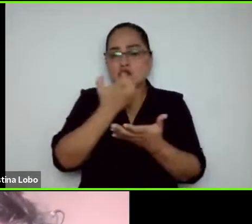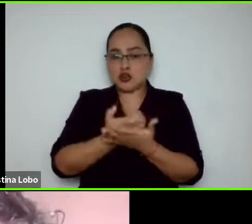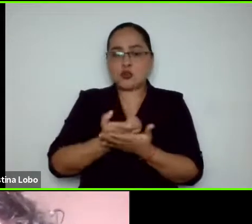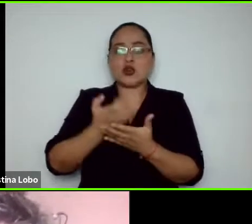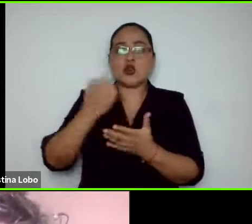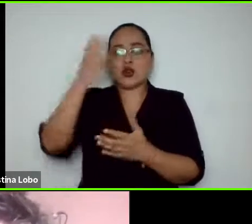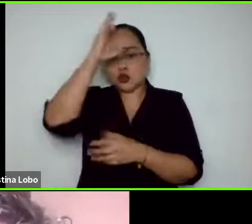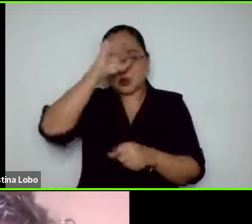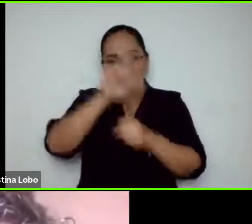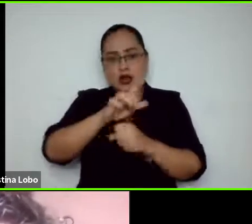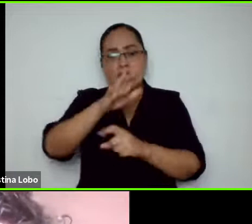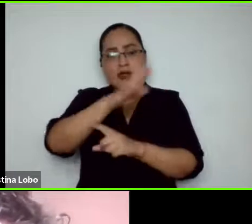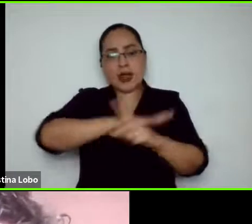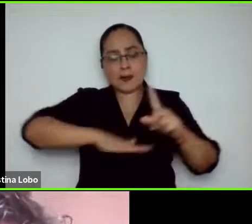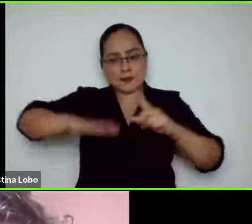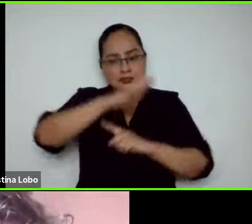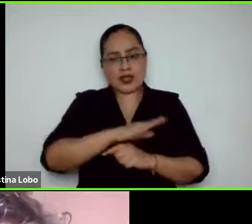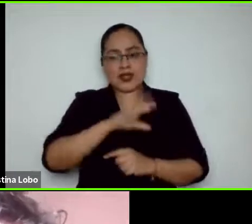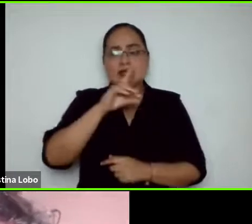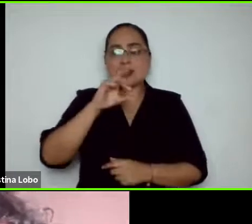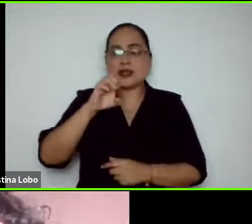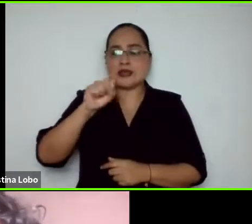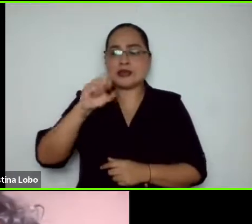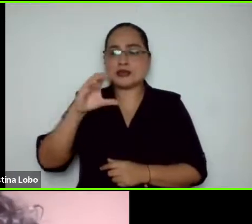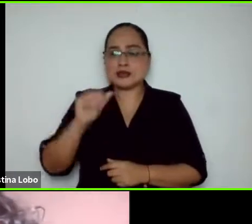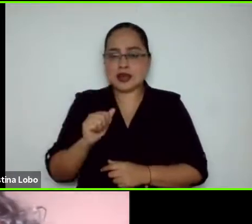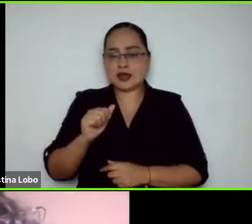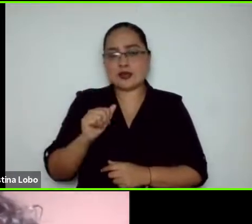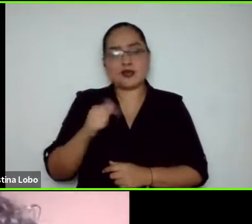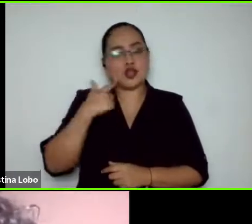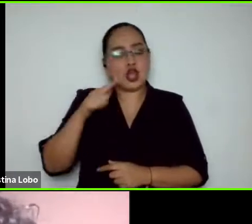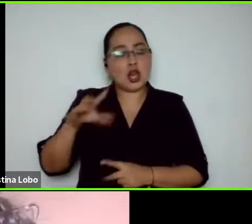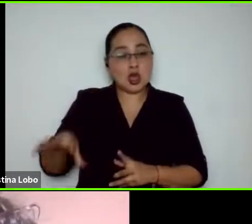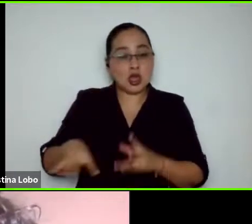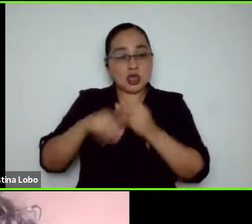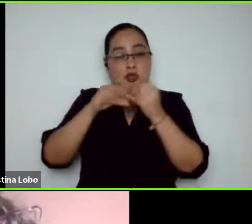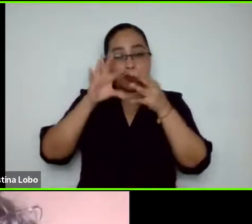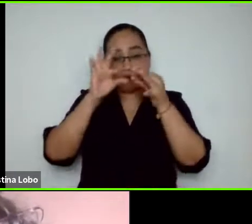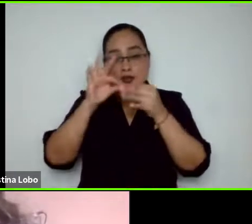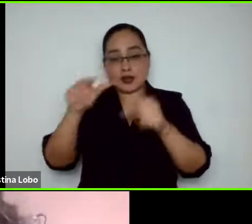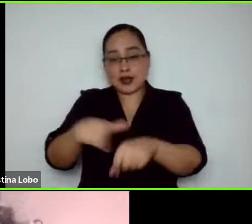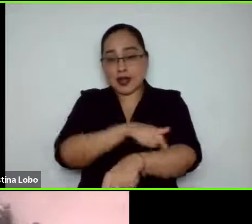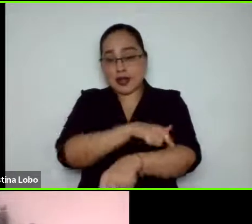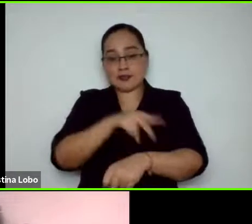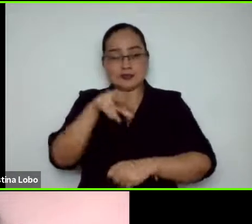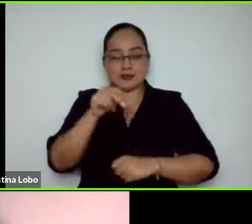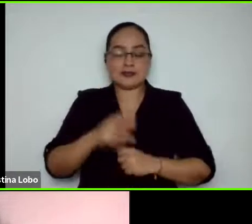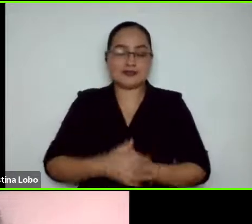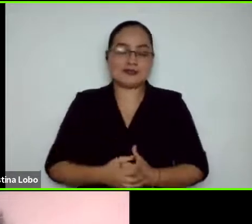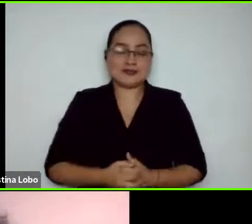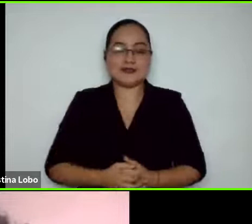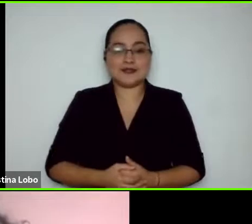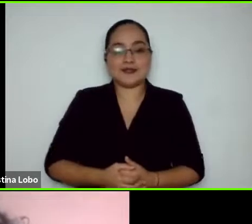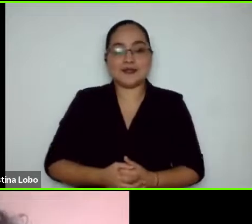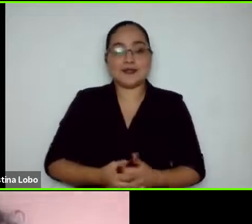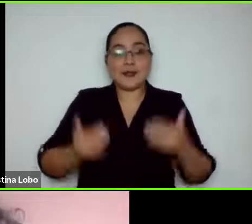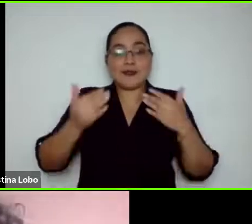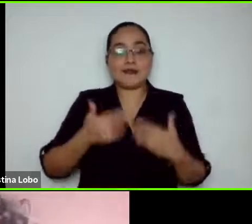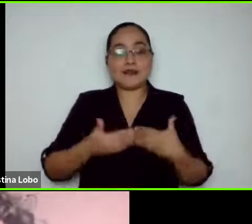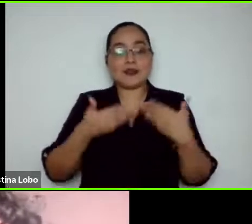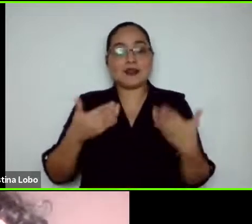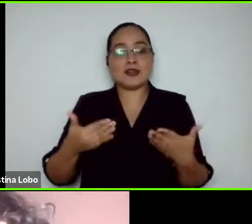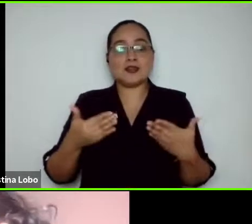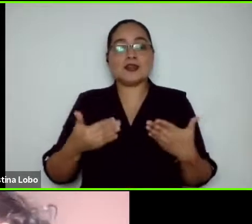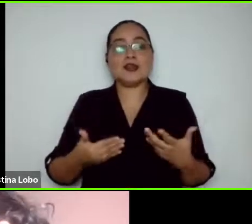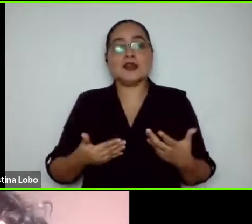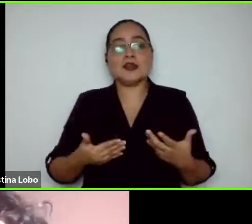culturales y ambientales, ¿no? Pero para no repetir todos los derechos cada vez que lo menciono. Y luego, ¿cómo